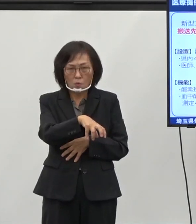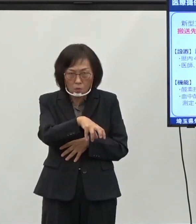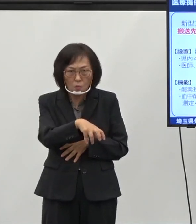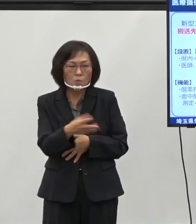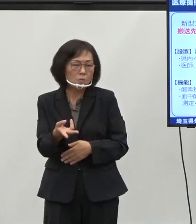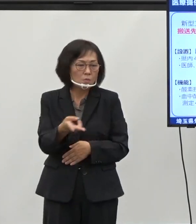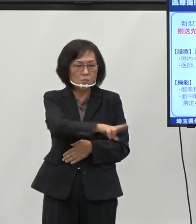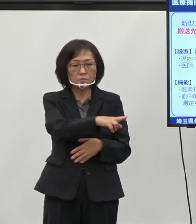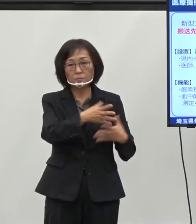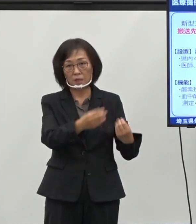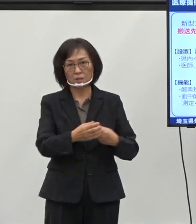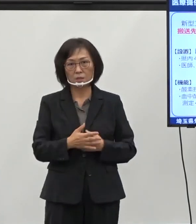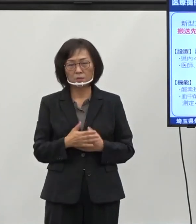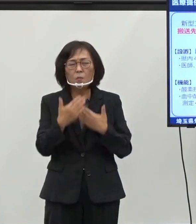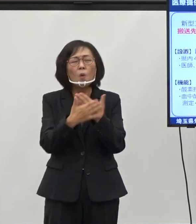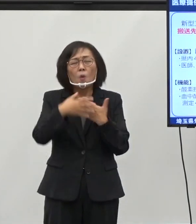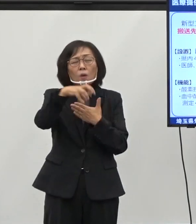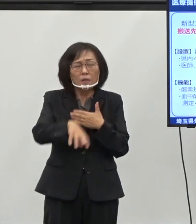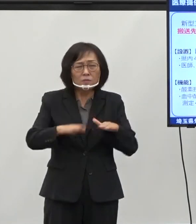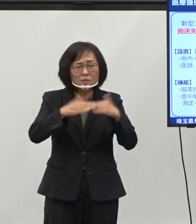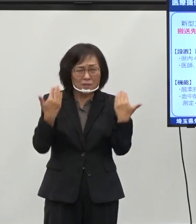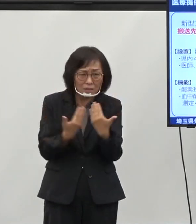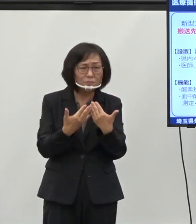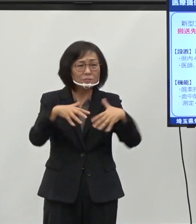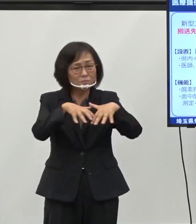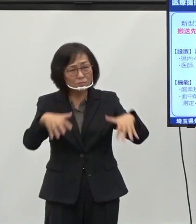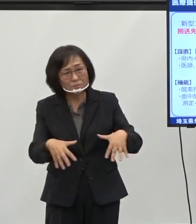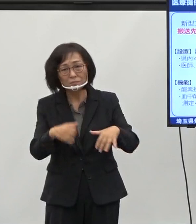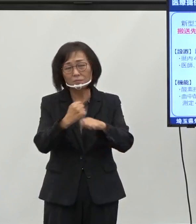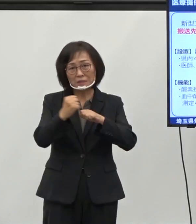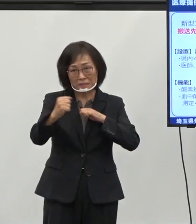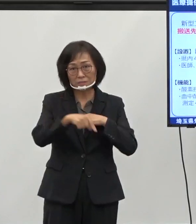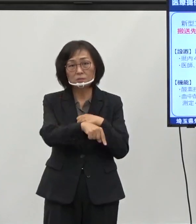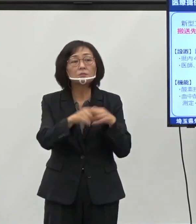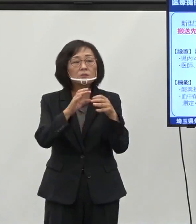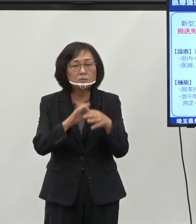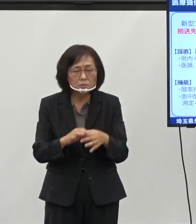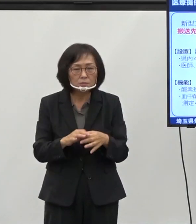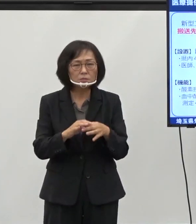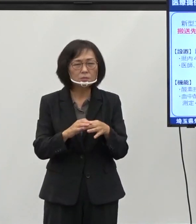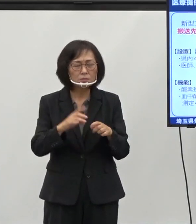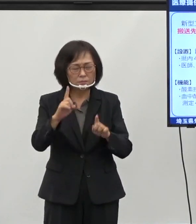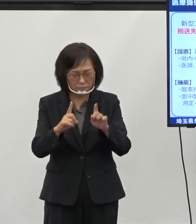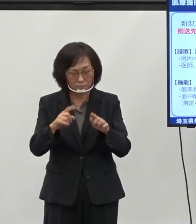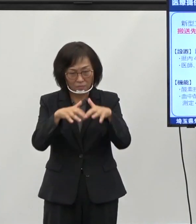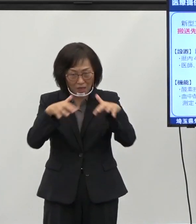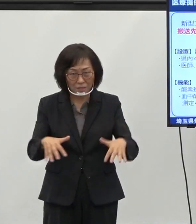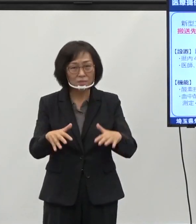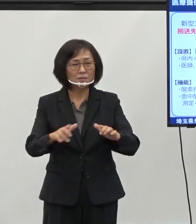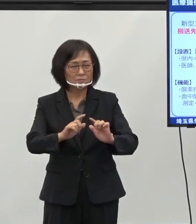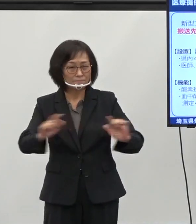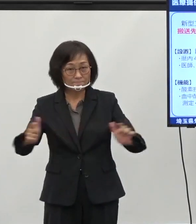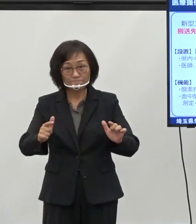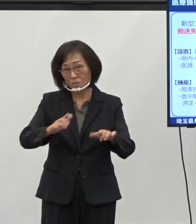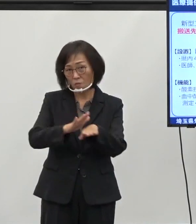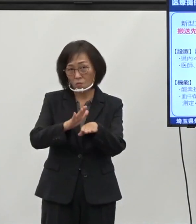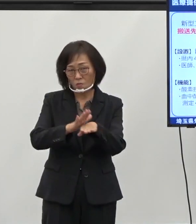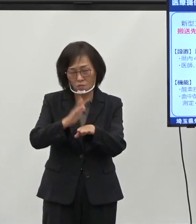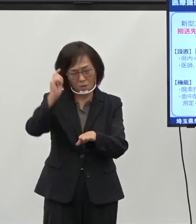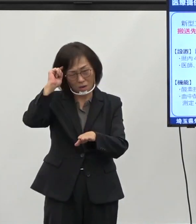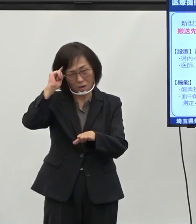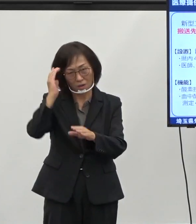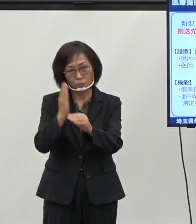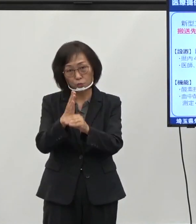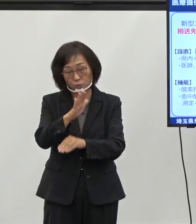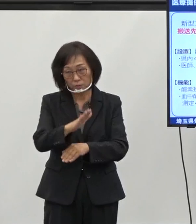ますので、ただ保健所も全部はできない体制ですから、これをその今体制の拡充を急ピッチで図っているところであります。